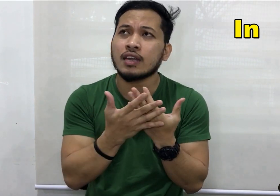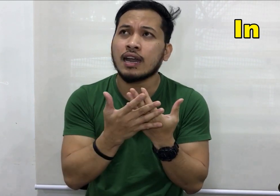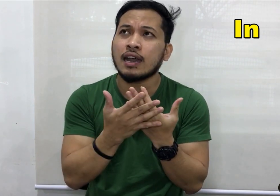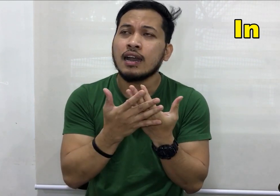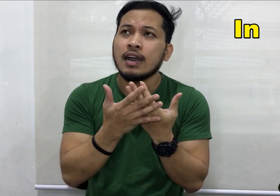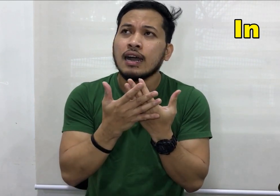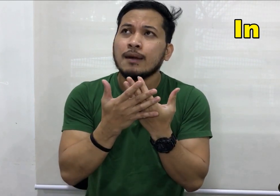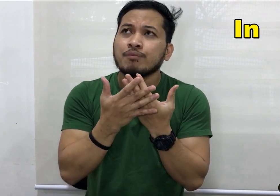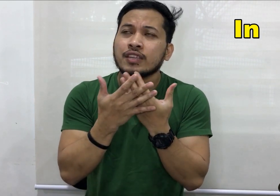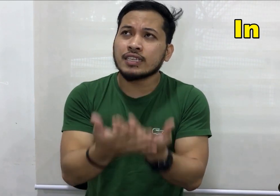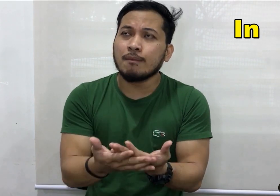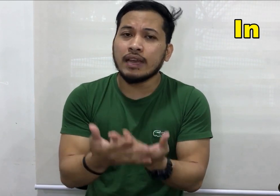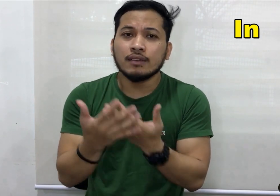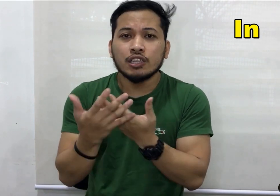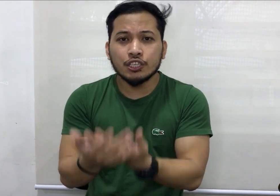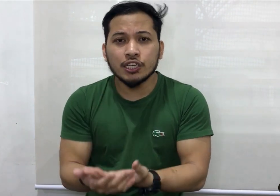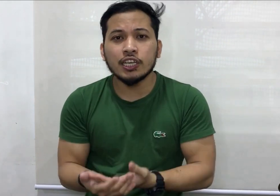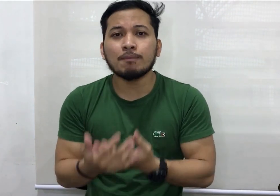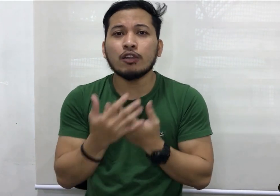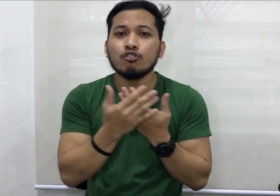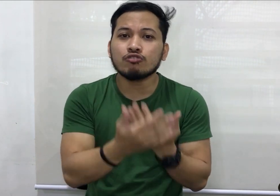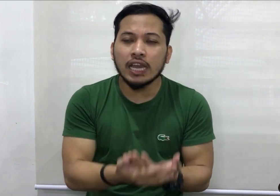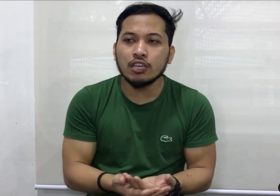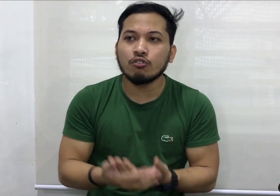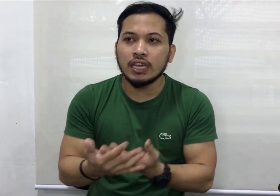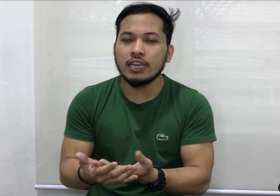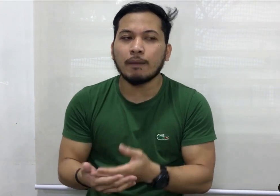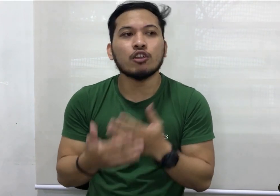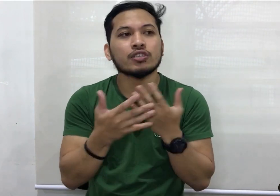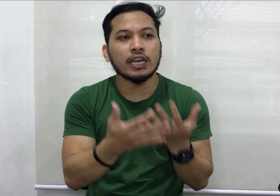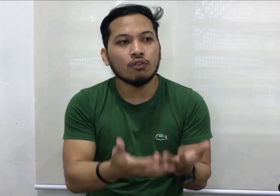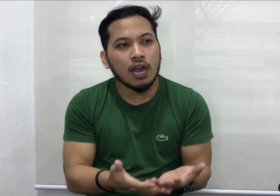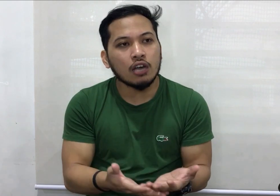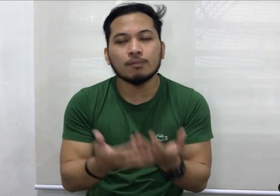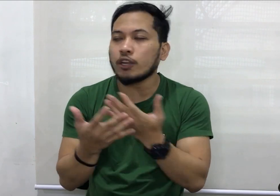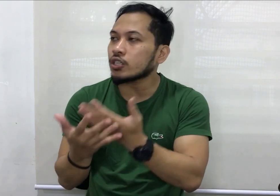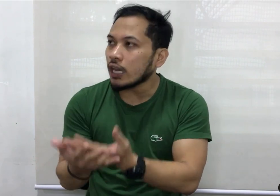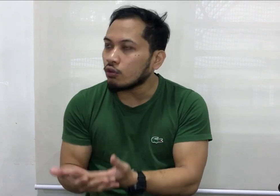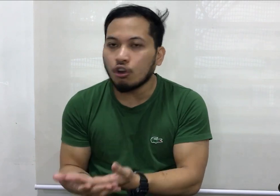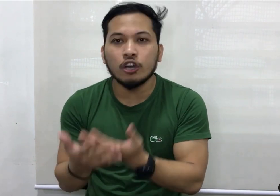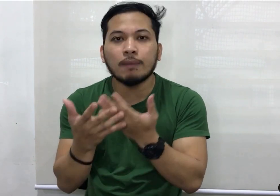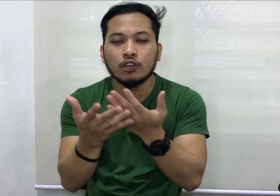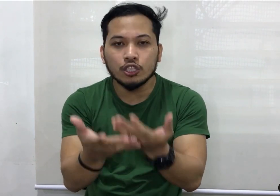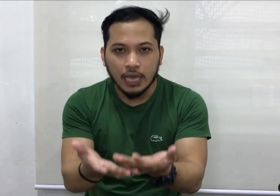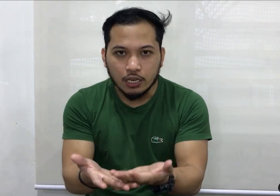na sinasabi, Teacher Kurt, paano yung sign nung in, paano yung sign nung out, paano yung sign nung on, paano yung